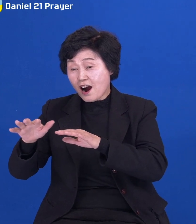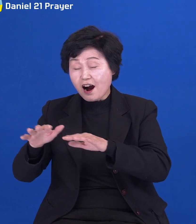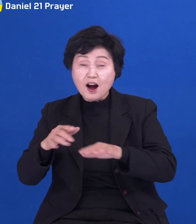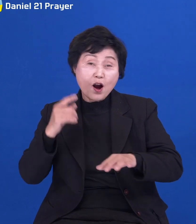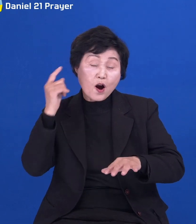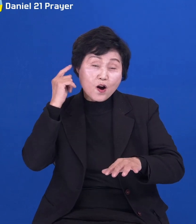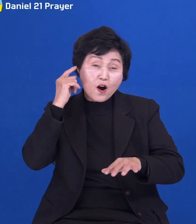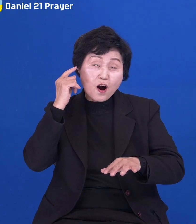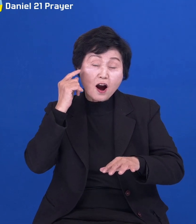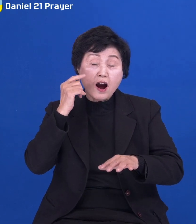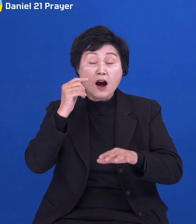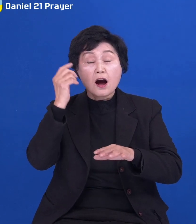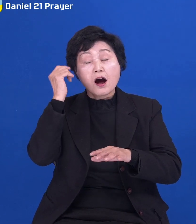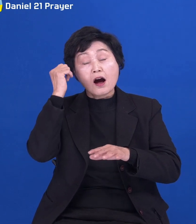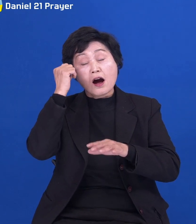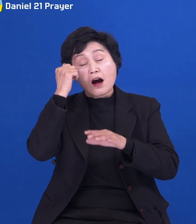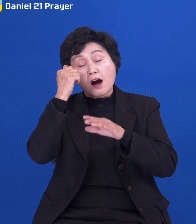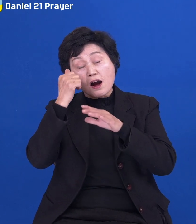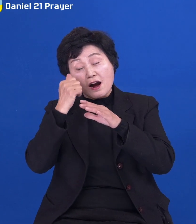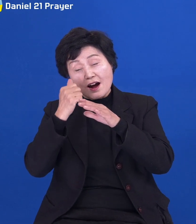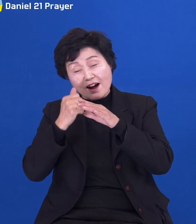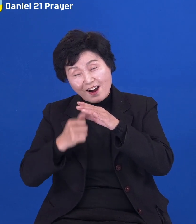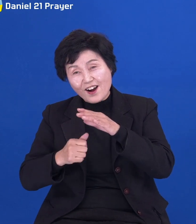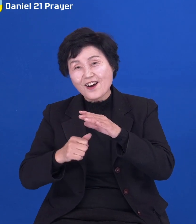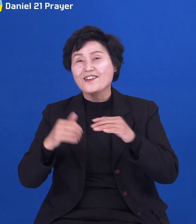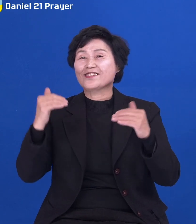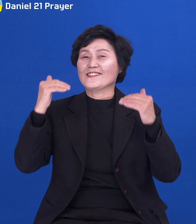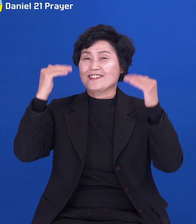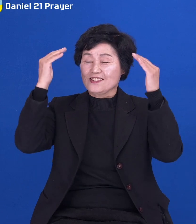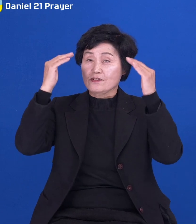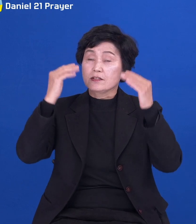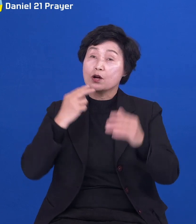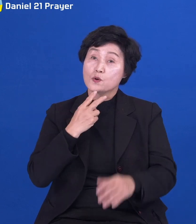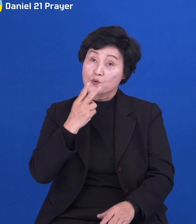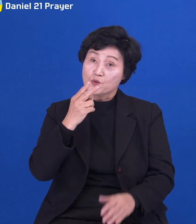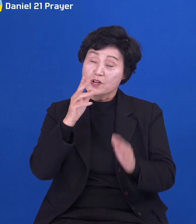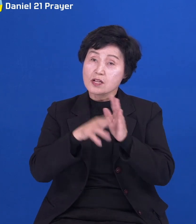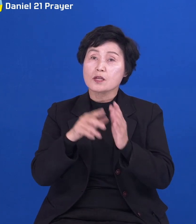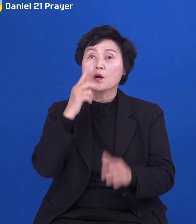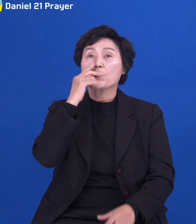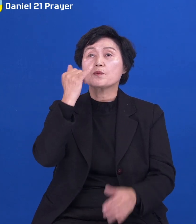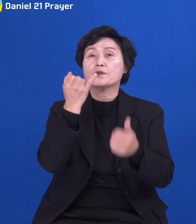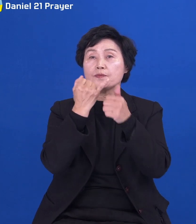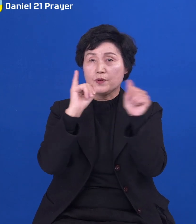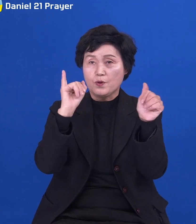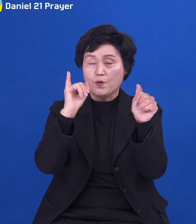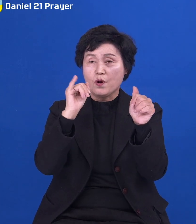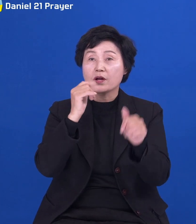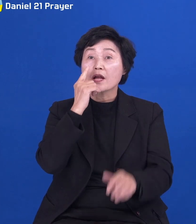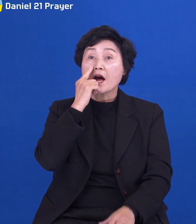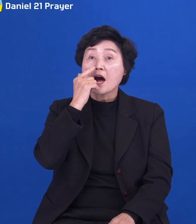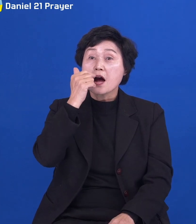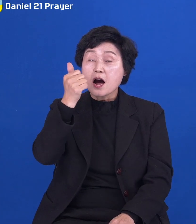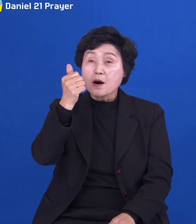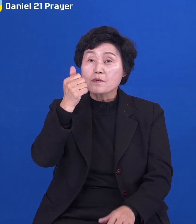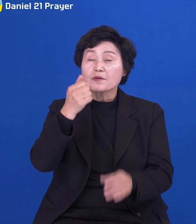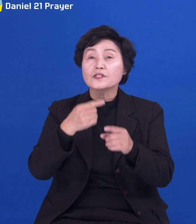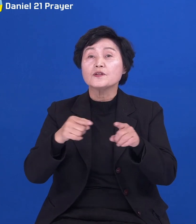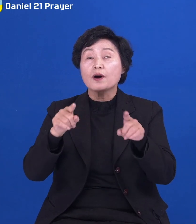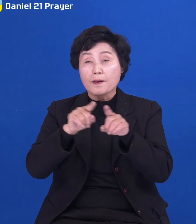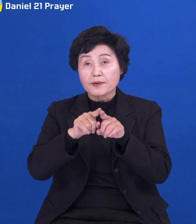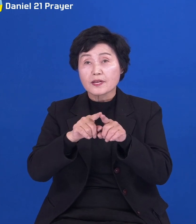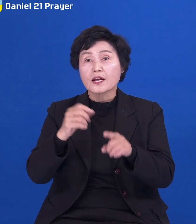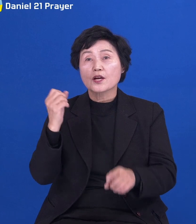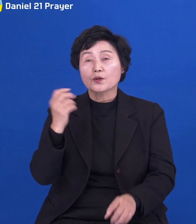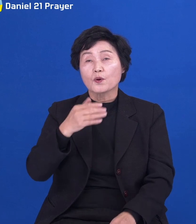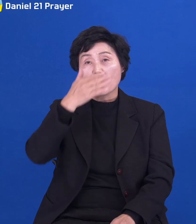자랐습니다. 제가 2살 되던 해에 저희 부모님이 이혼을 하셨고 저는 아버지 손에서 할아버지 할머니